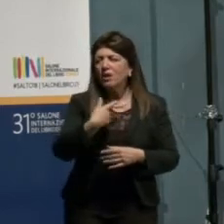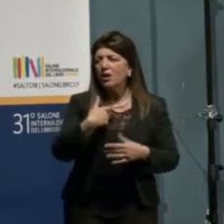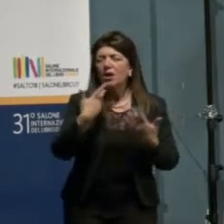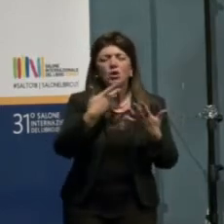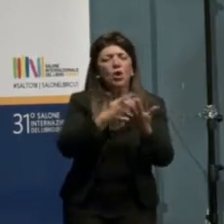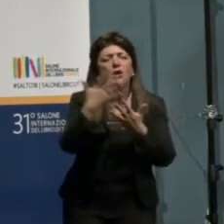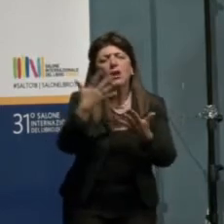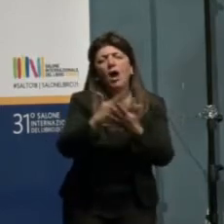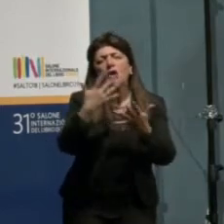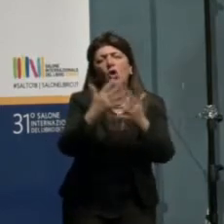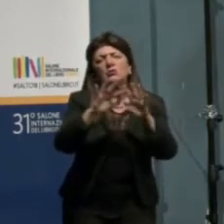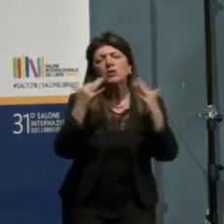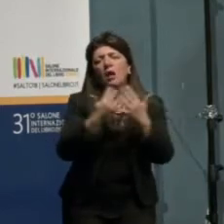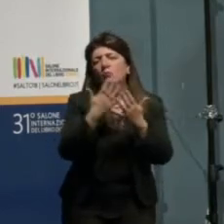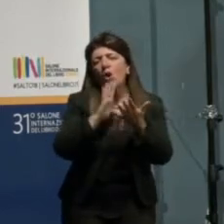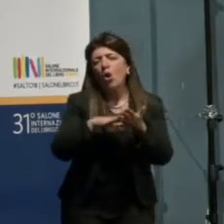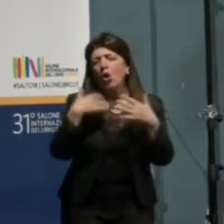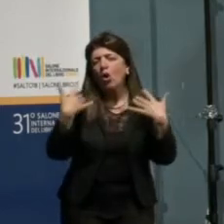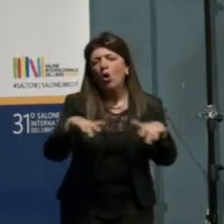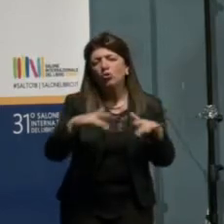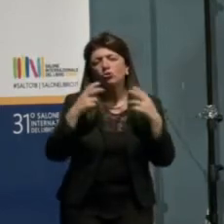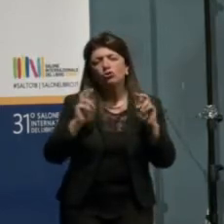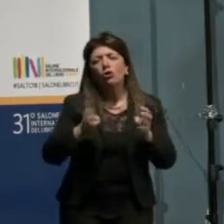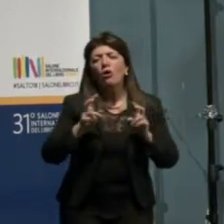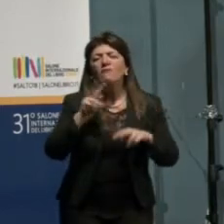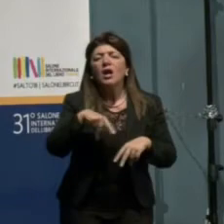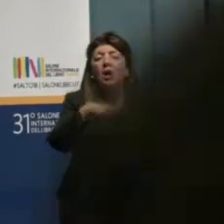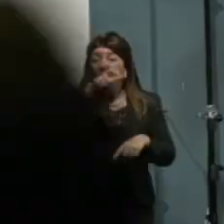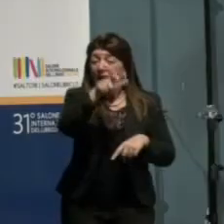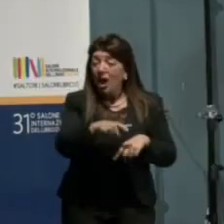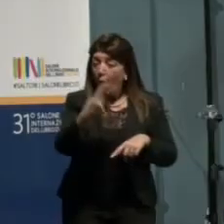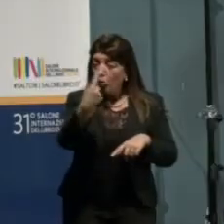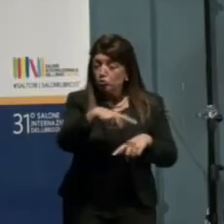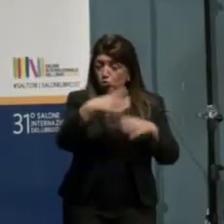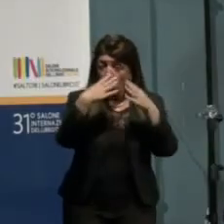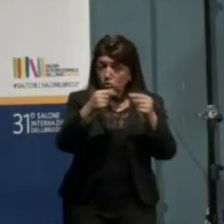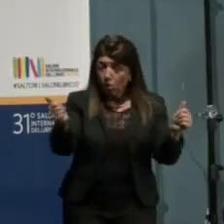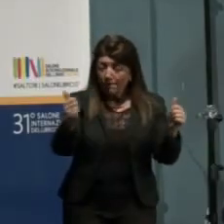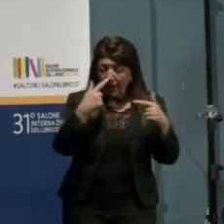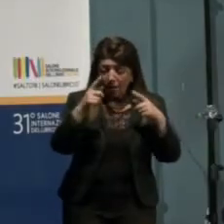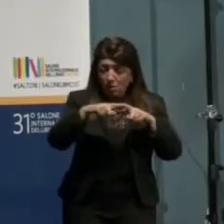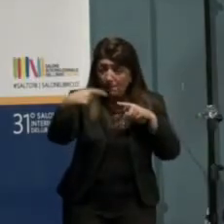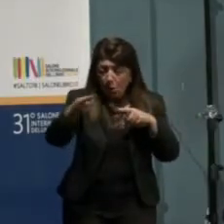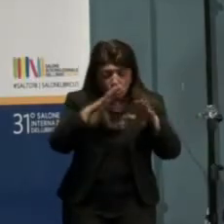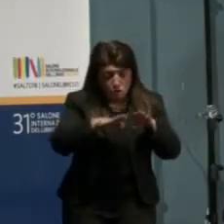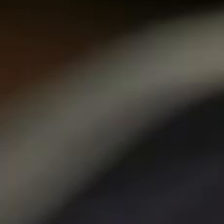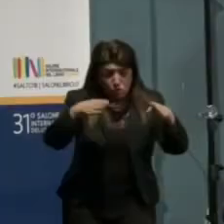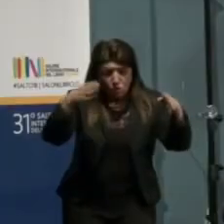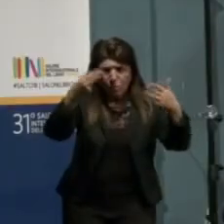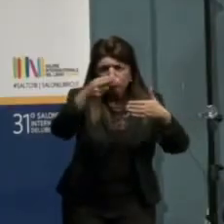mondo che quando giulio scomparso abbiamo scoperto quante cose aveva scritto il nostro piccolo cioè il caso